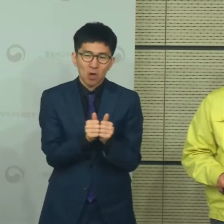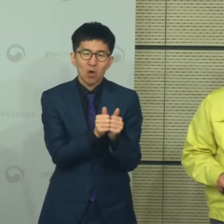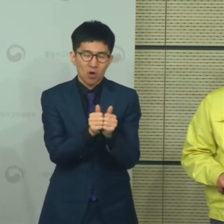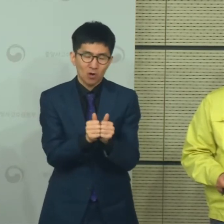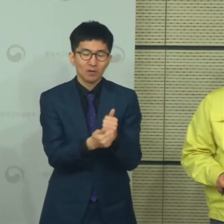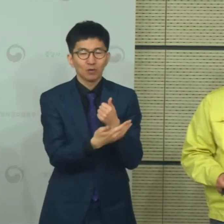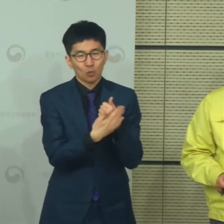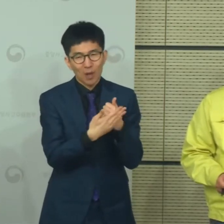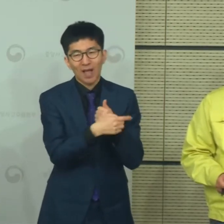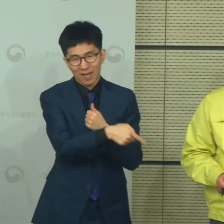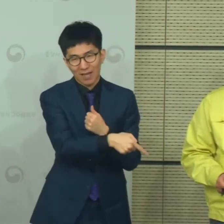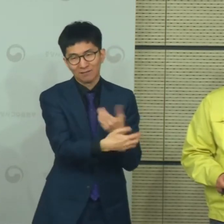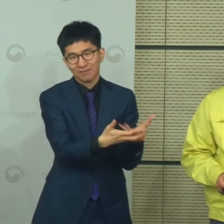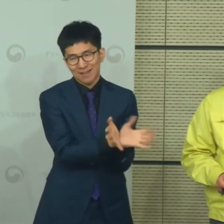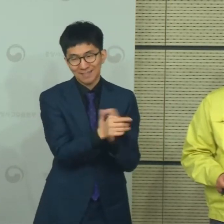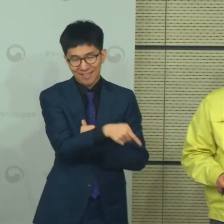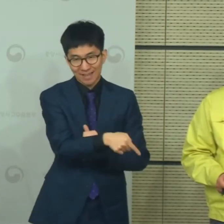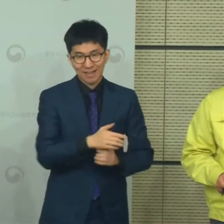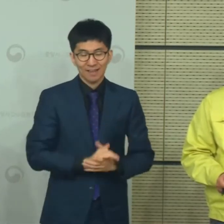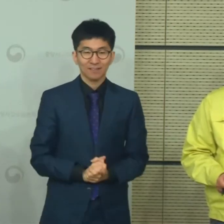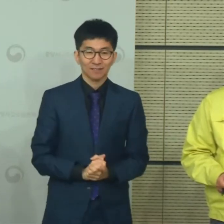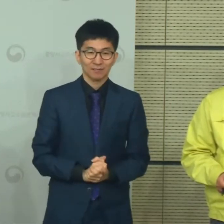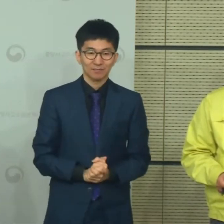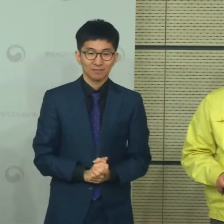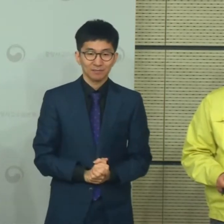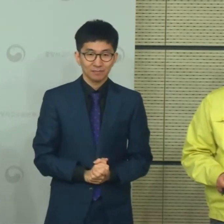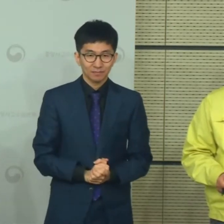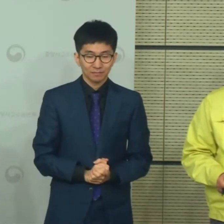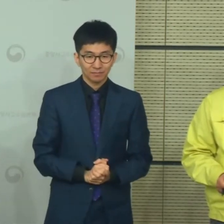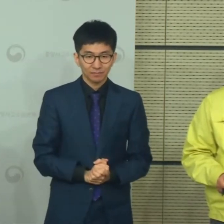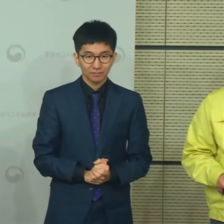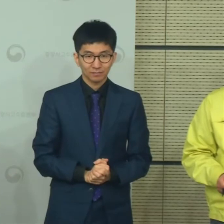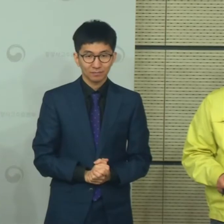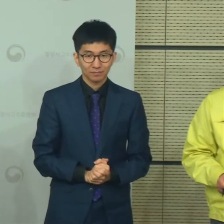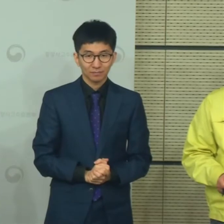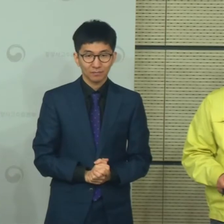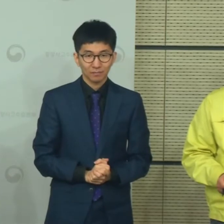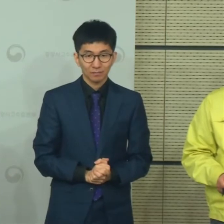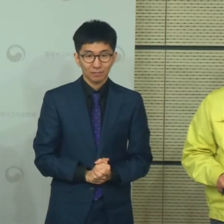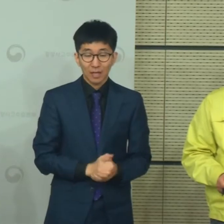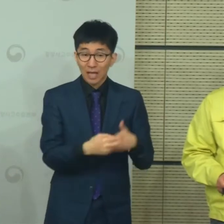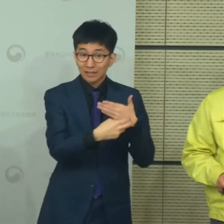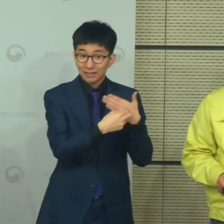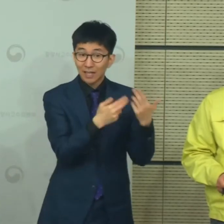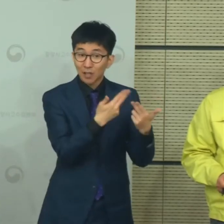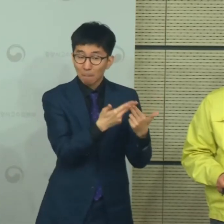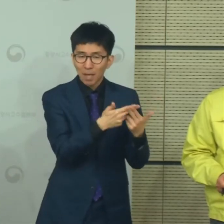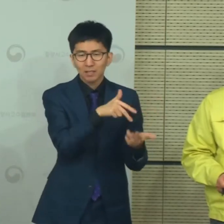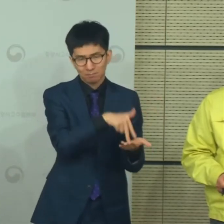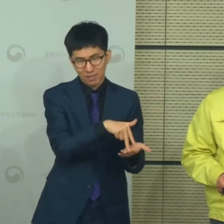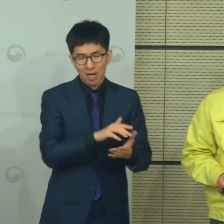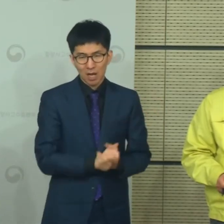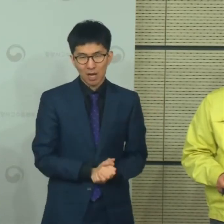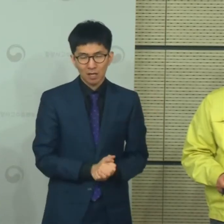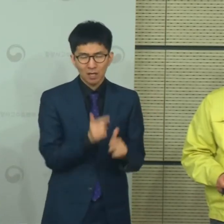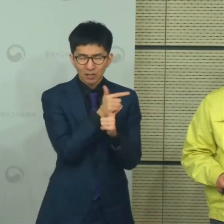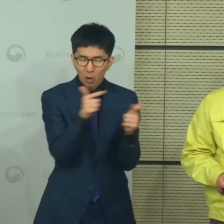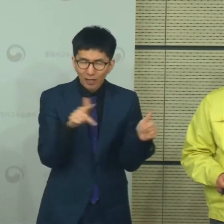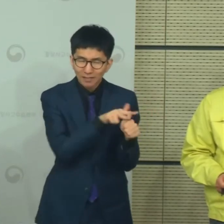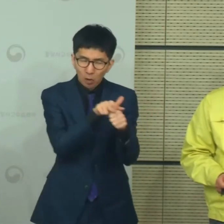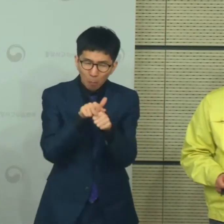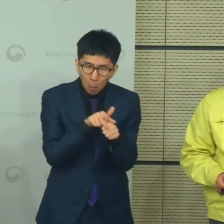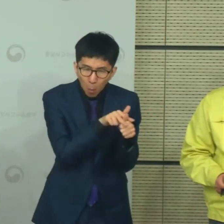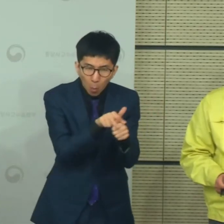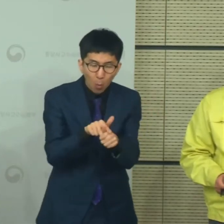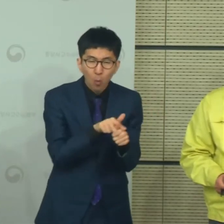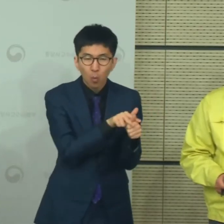필요한 단체입니다. 여러 가지 면에서 대한의사협회 입장에서 보면 사전적으로 모든 정보를